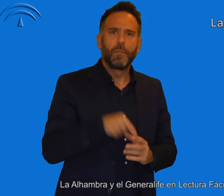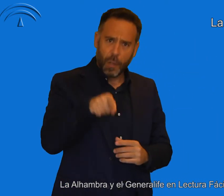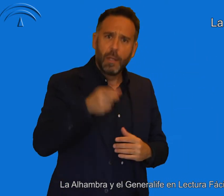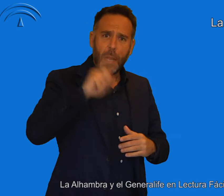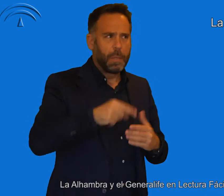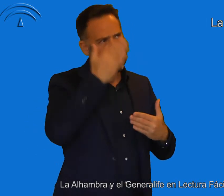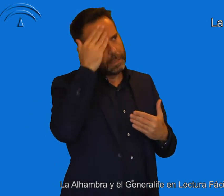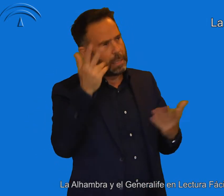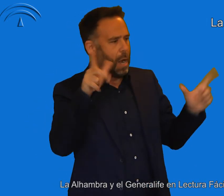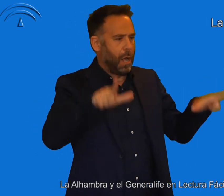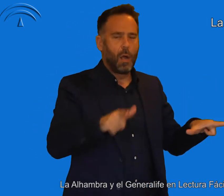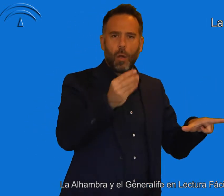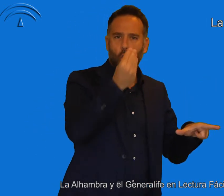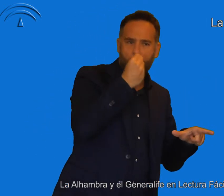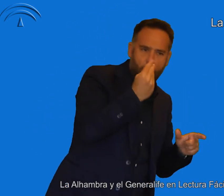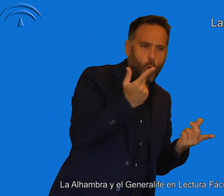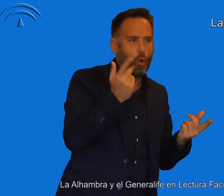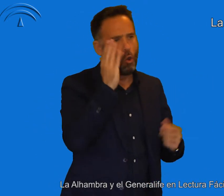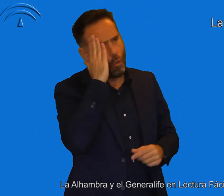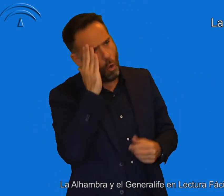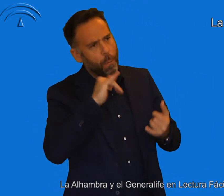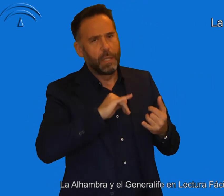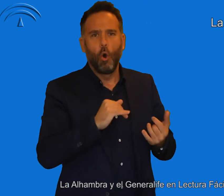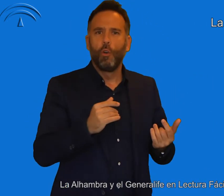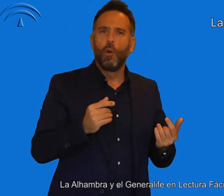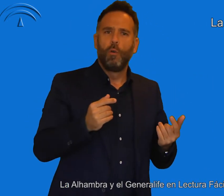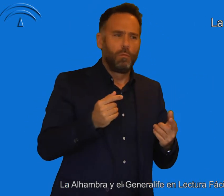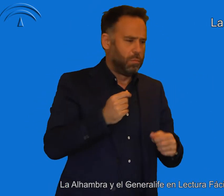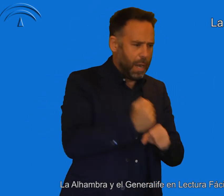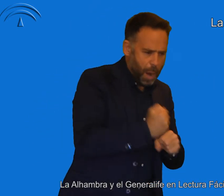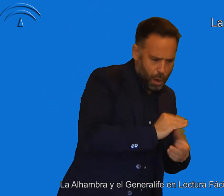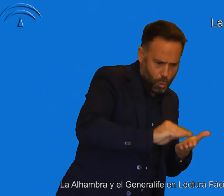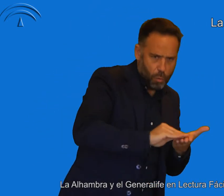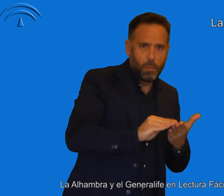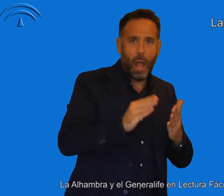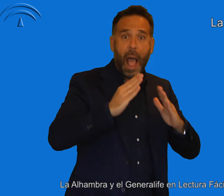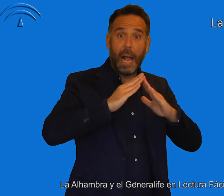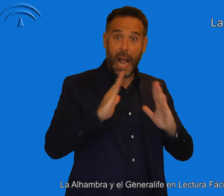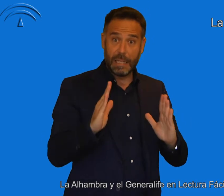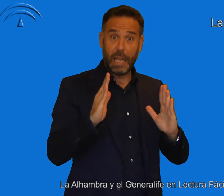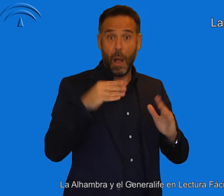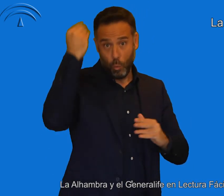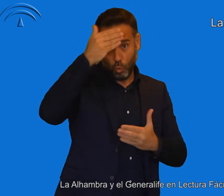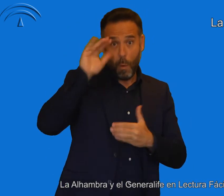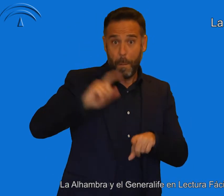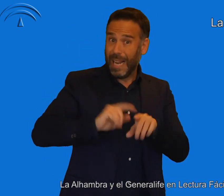importante. Esta sala servía también de cuarto de estar, comedor y dormitorio. Las